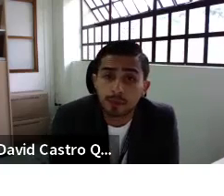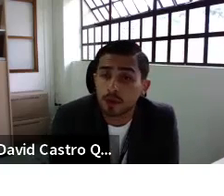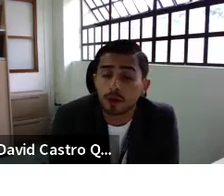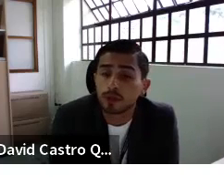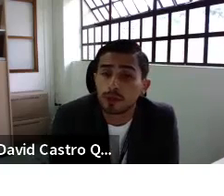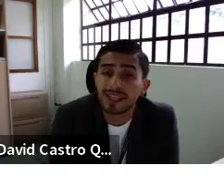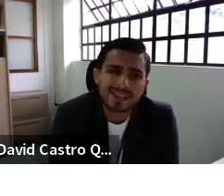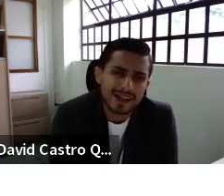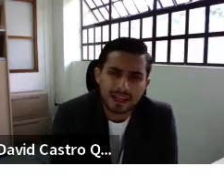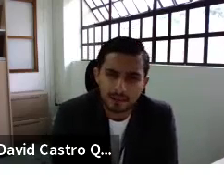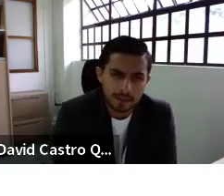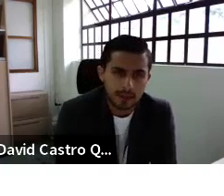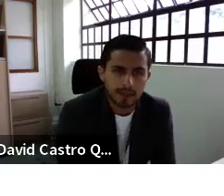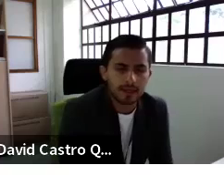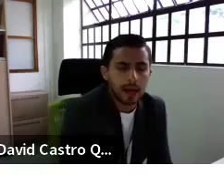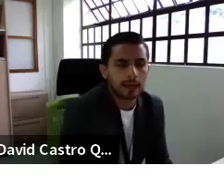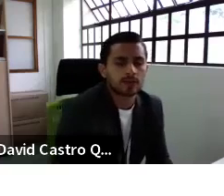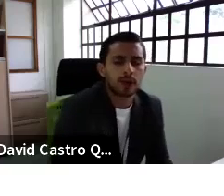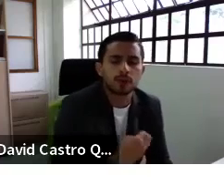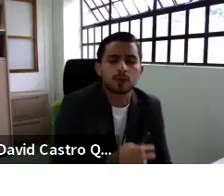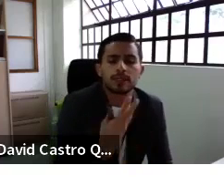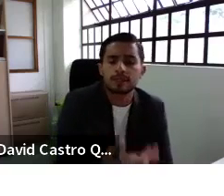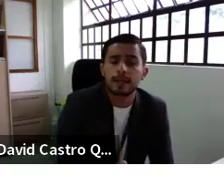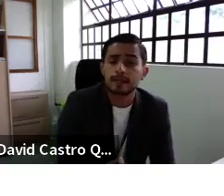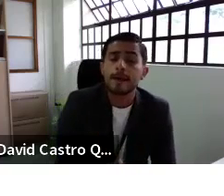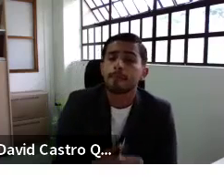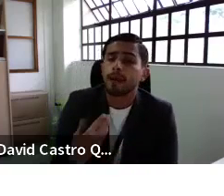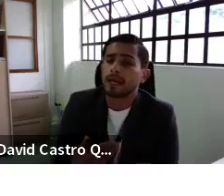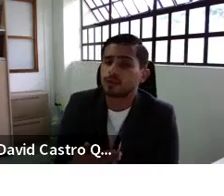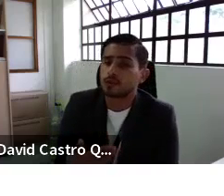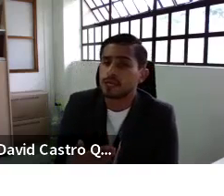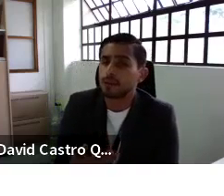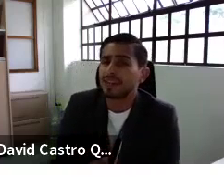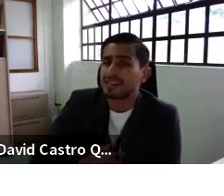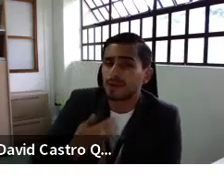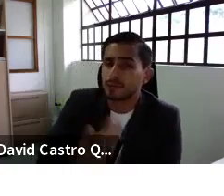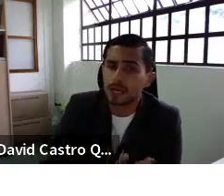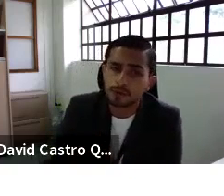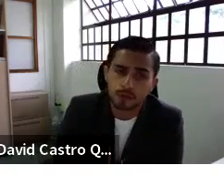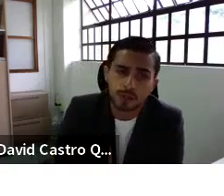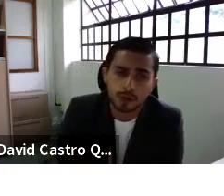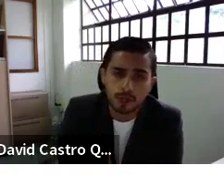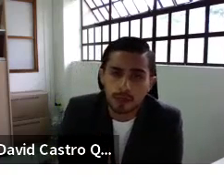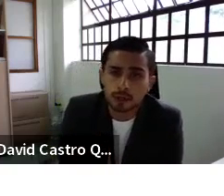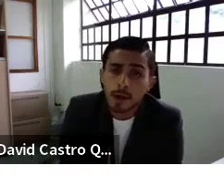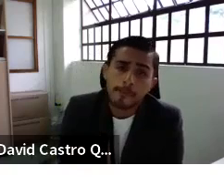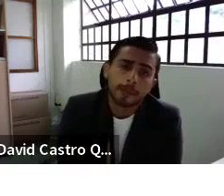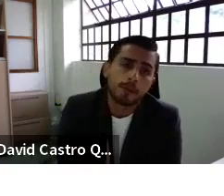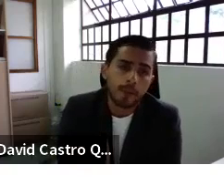pues de condiciones necesarias más bien más que de condiciones necesarias para que la sociedad se pueda desarrollar en función de conocimiento y pueda